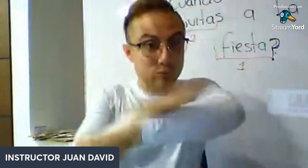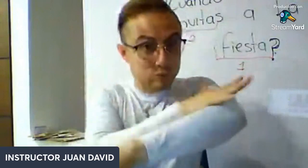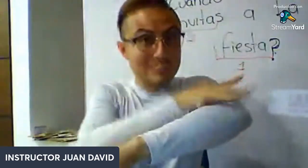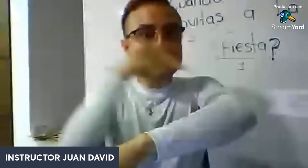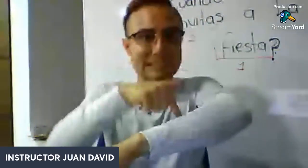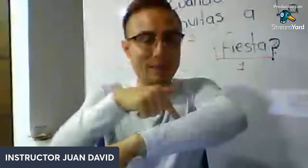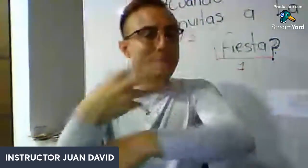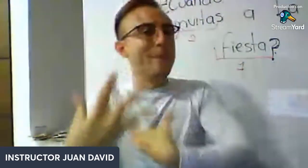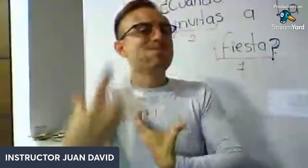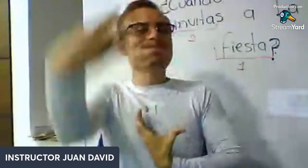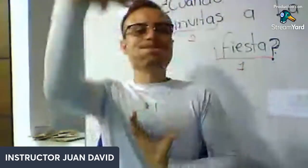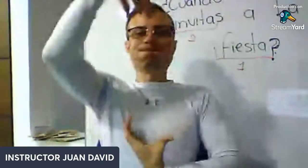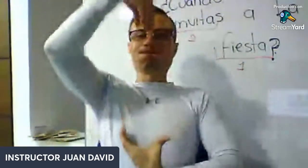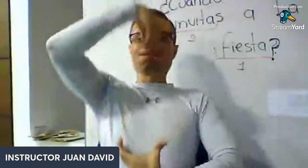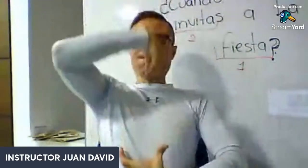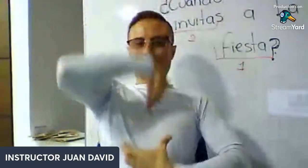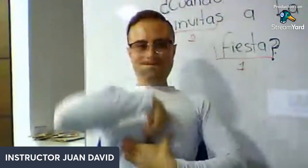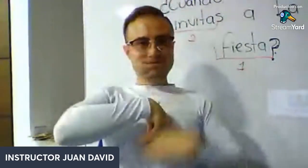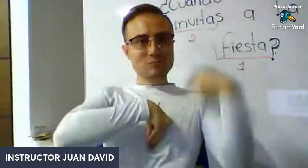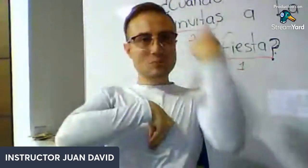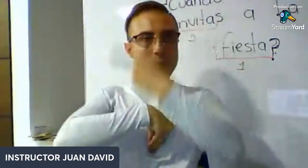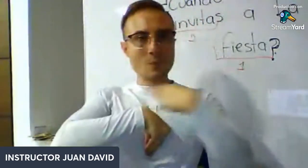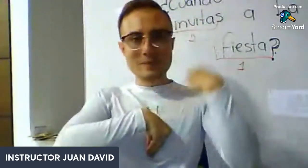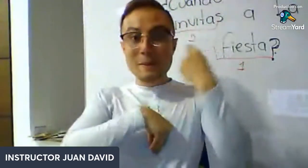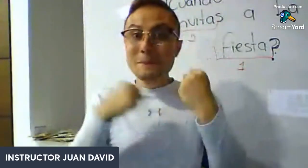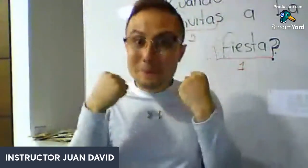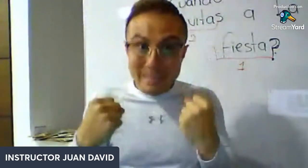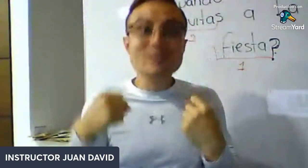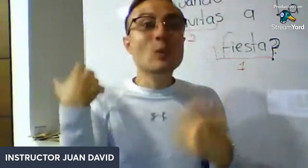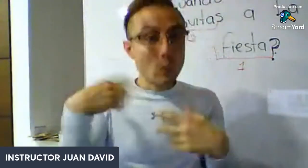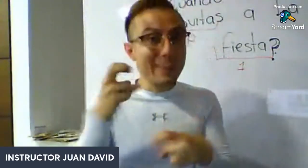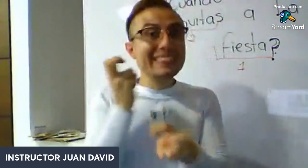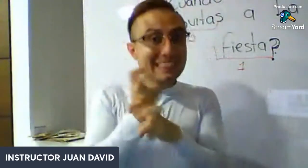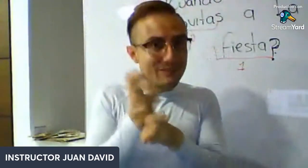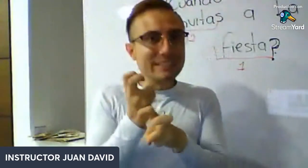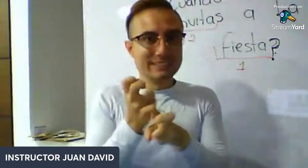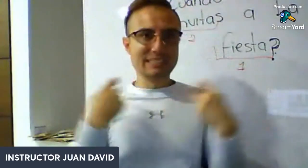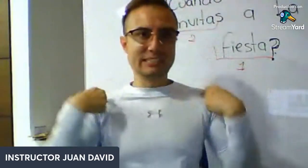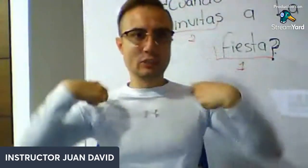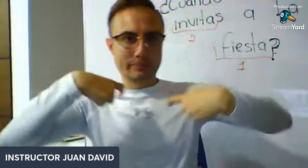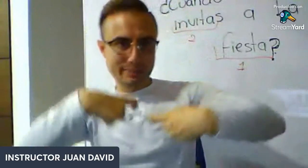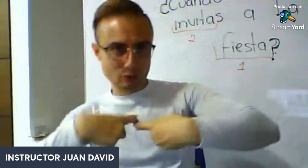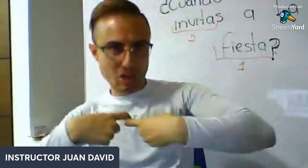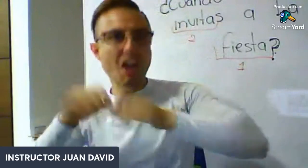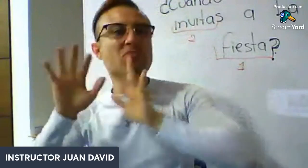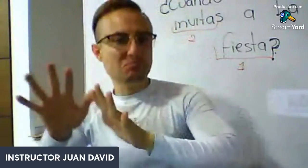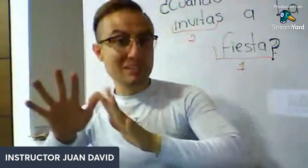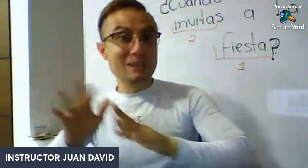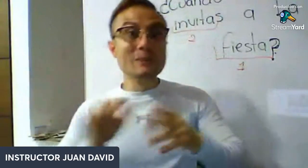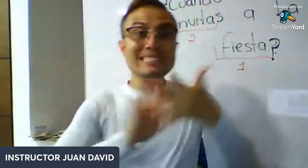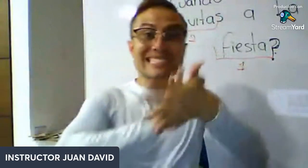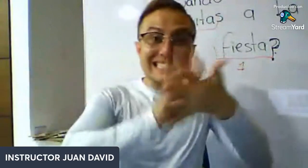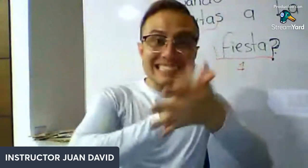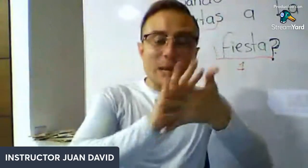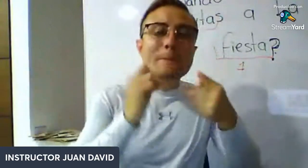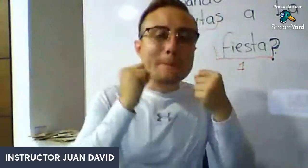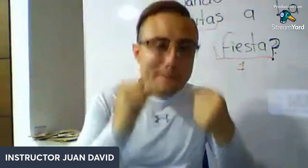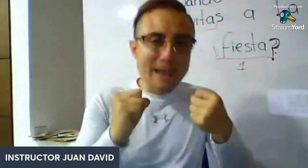esperando a que llegue ese momento esa emoción es la que tiene que estar impregnada en esos movimientos ing esto porque lo más difícil